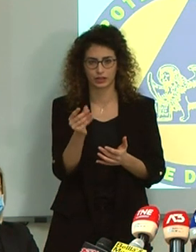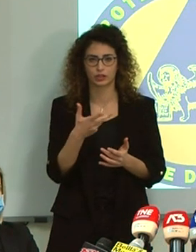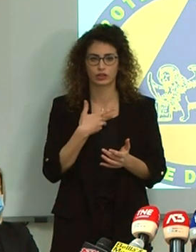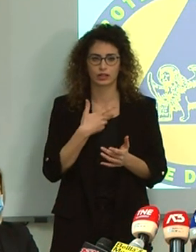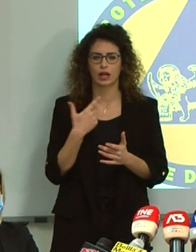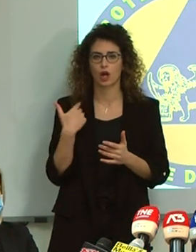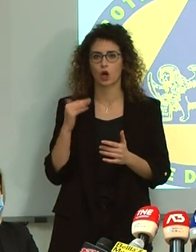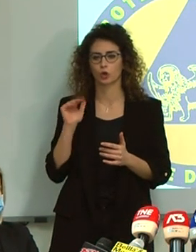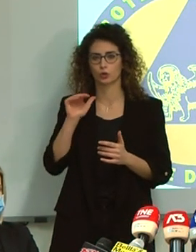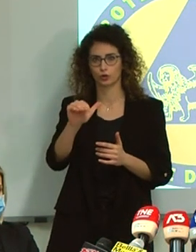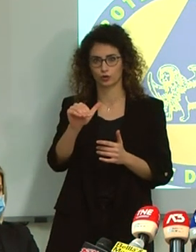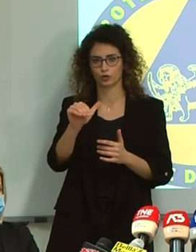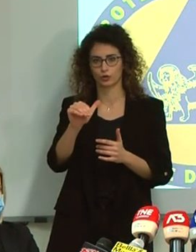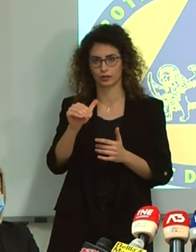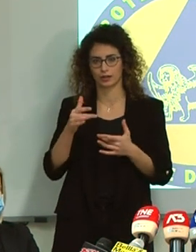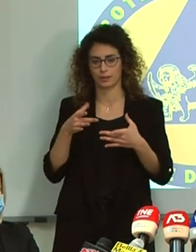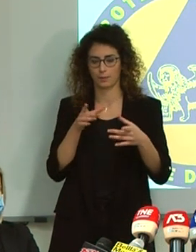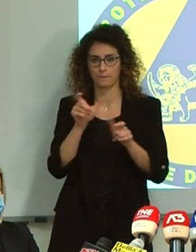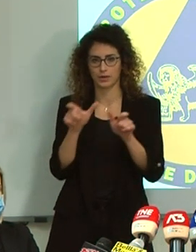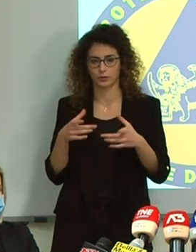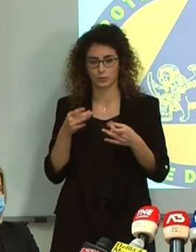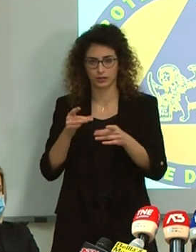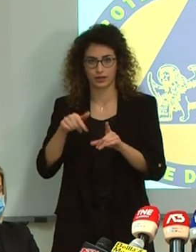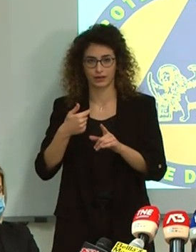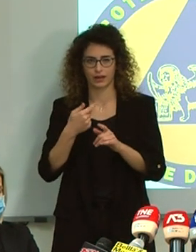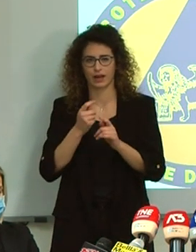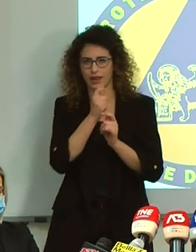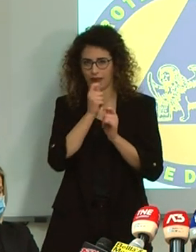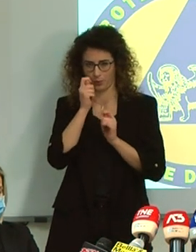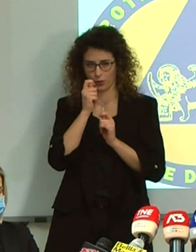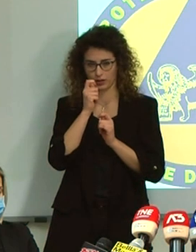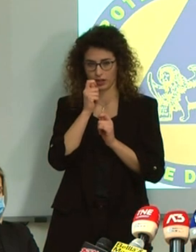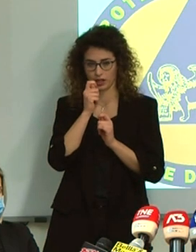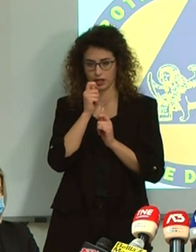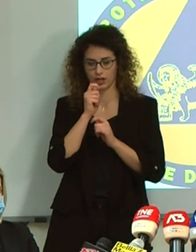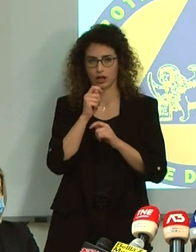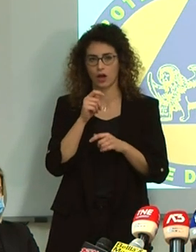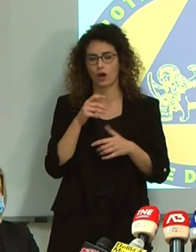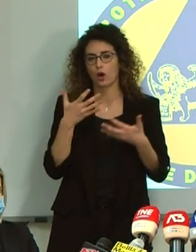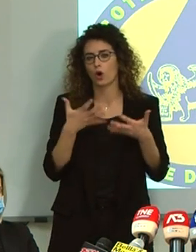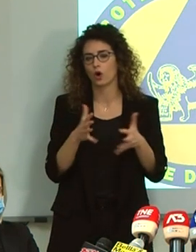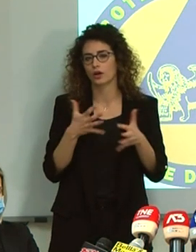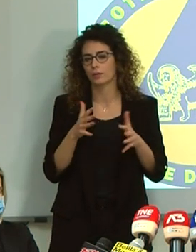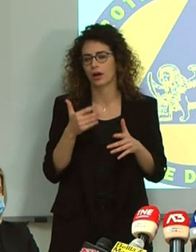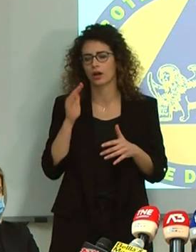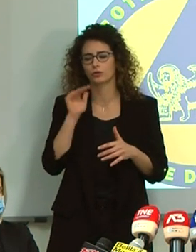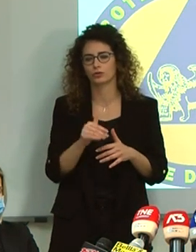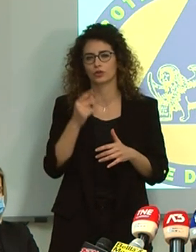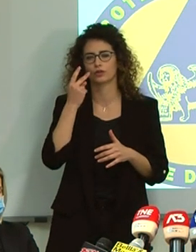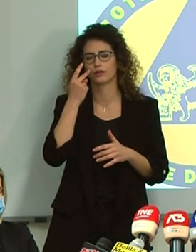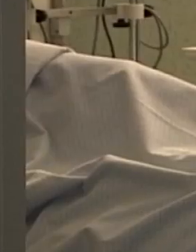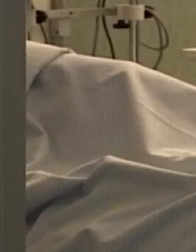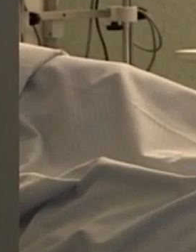quotidiana dei positivi sul totale dei tamponi lo si apprezza ormai purtroppo quotidianamente anche sui